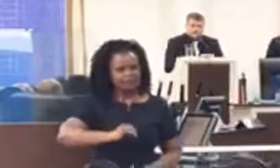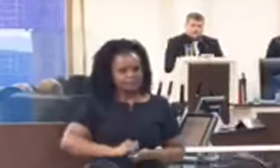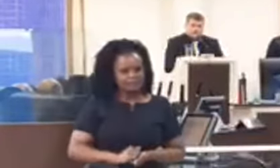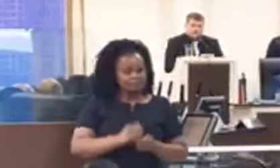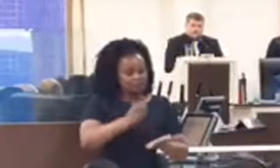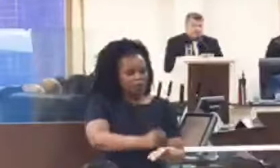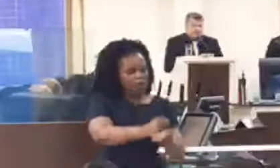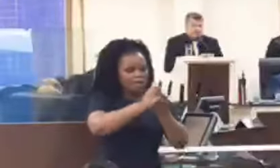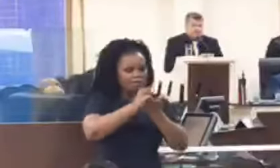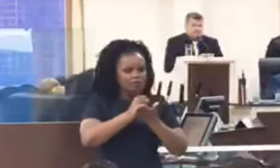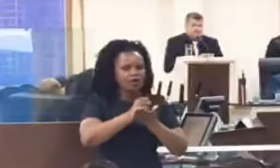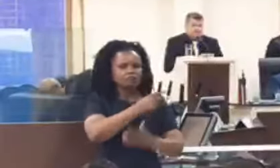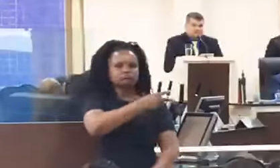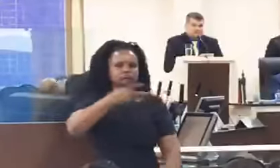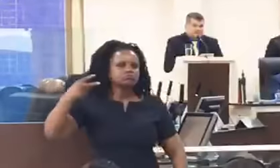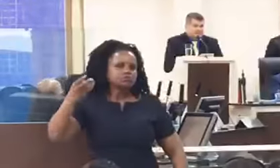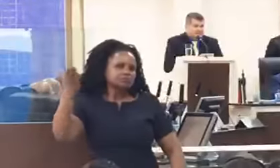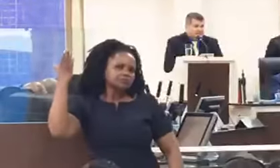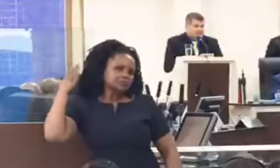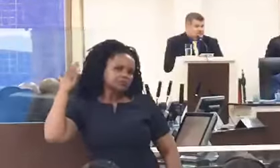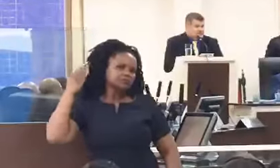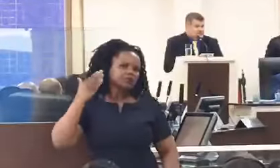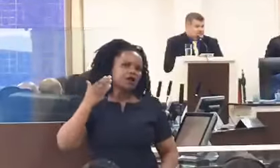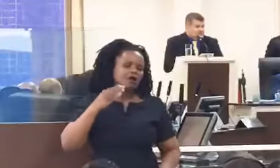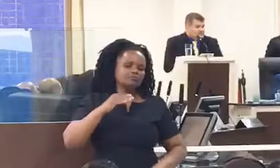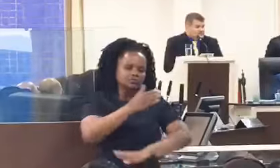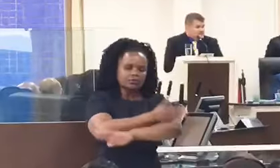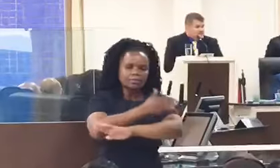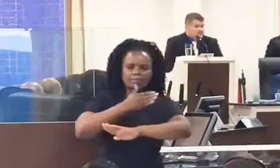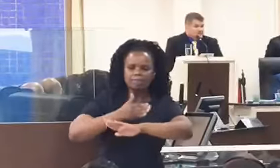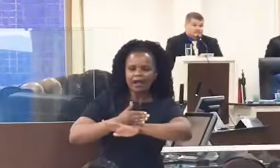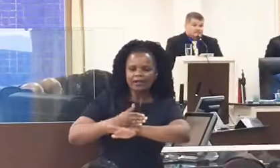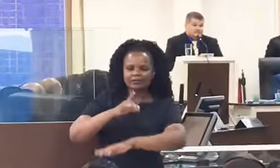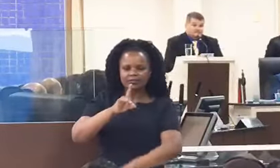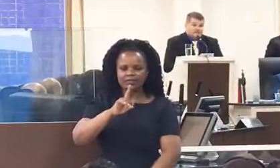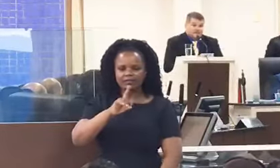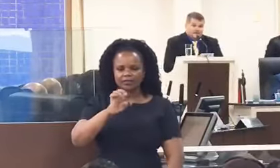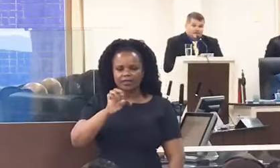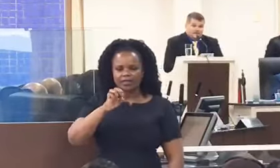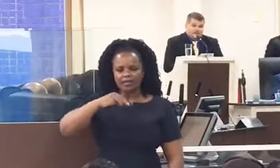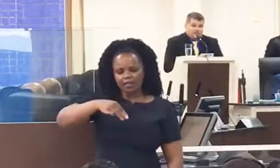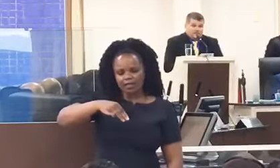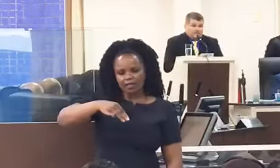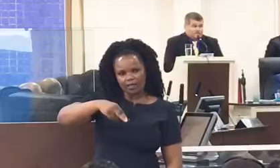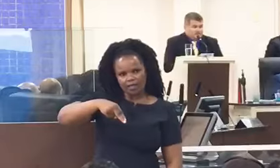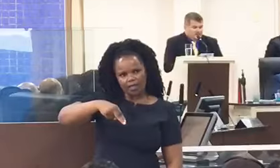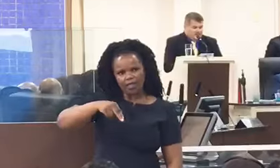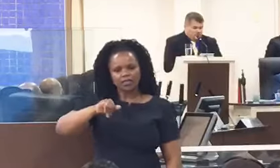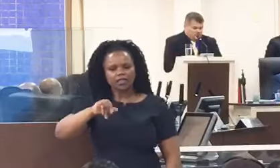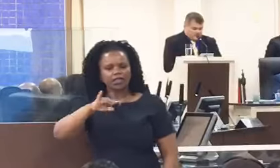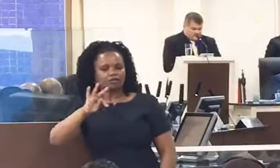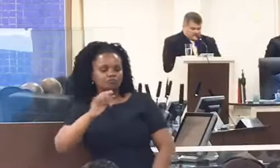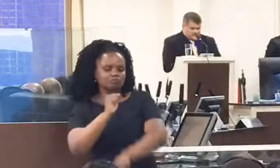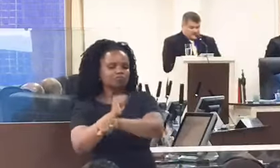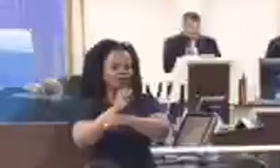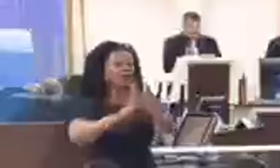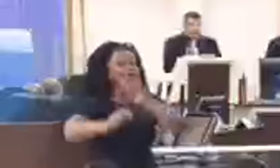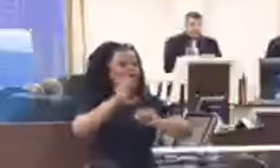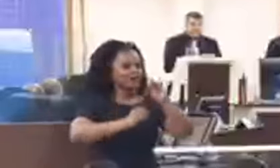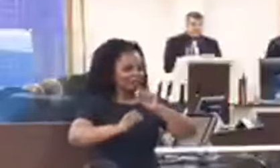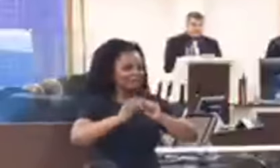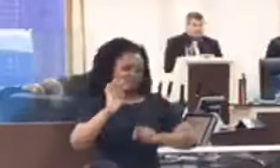Valdir Leite, há duas semanas atrás no DENIT, e as coisas vão acontecer esse ano, assim a gente espera, e a nossa cobrança é muito grande